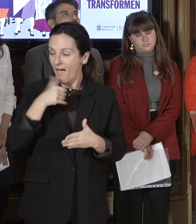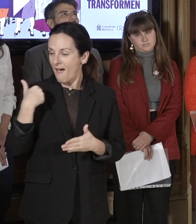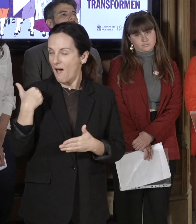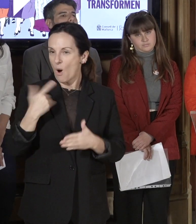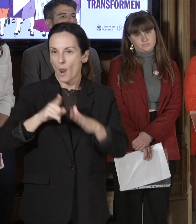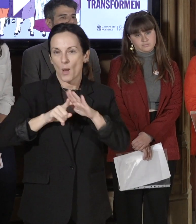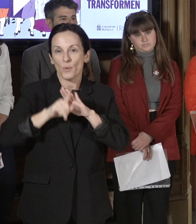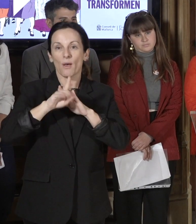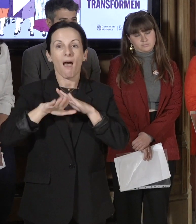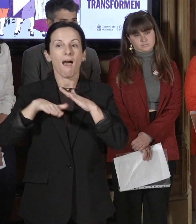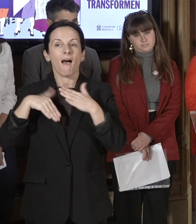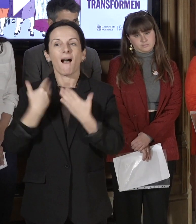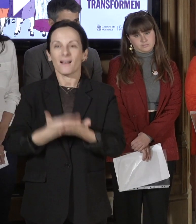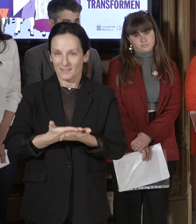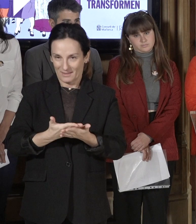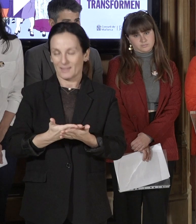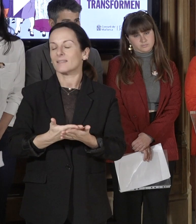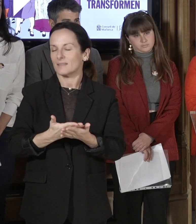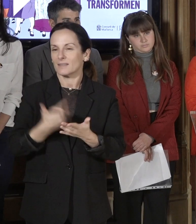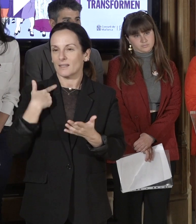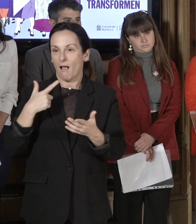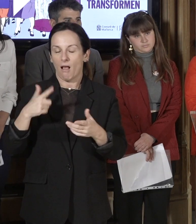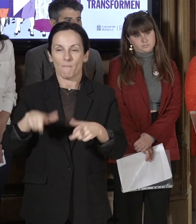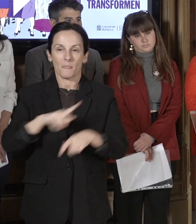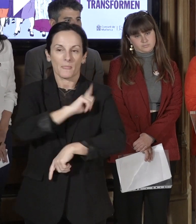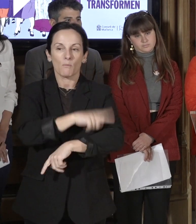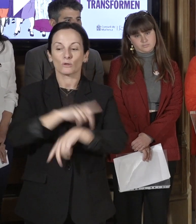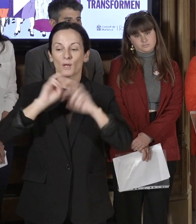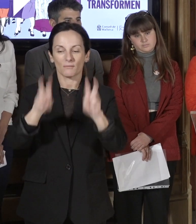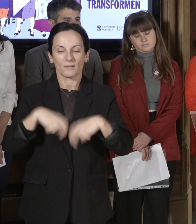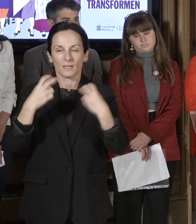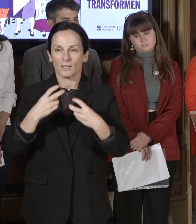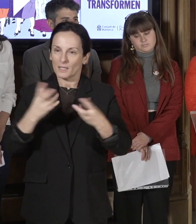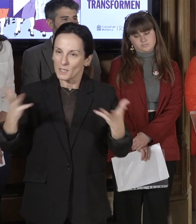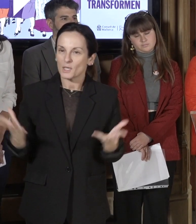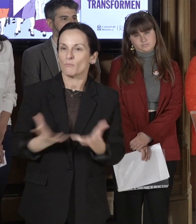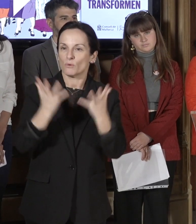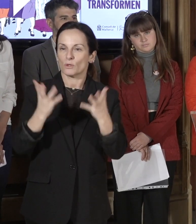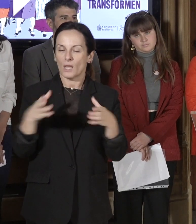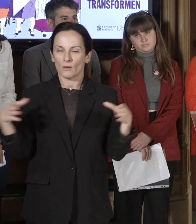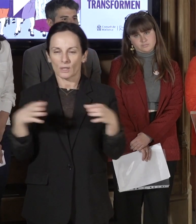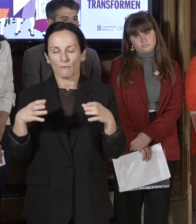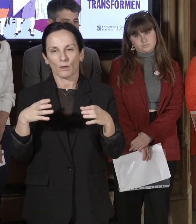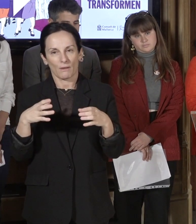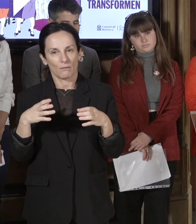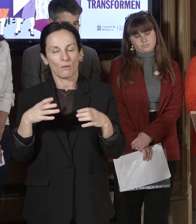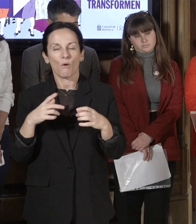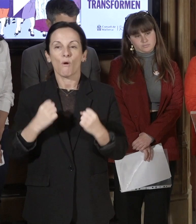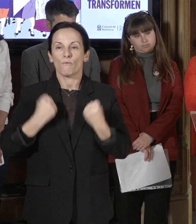incluso dan la vuelta a este deporte, impulsándolo, reforzando el juego de equipo y lealtad.